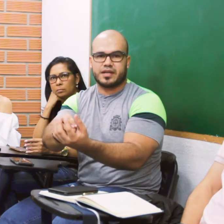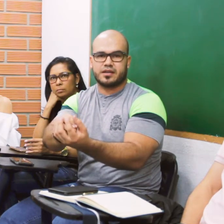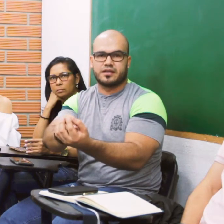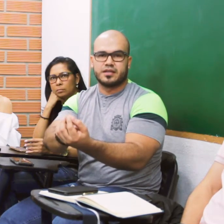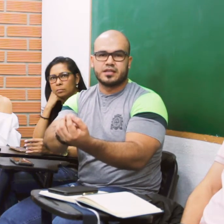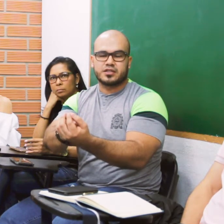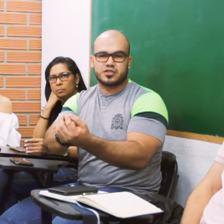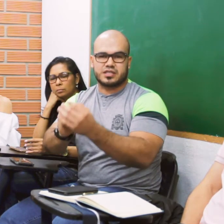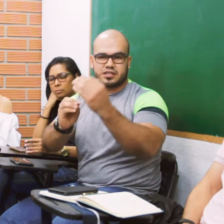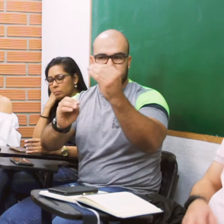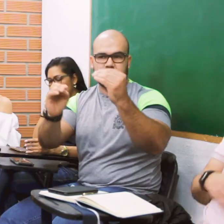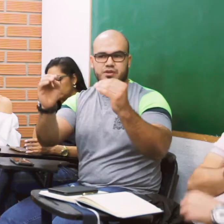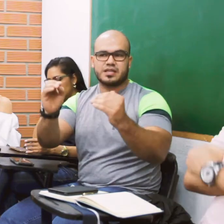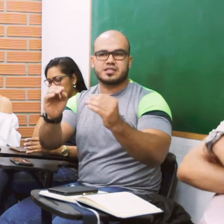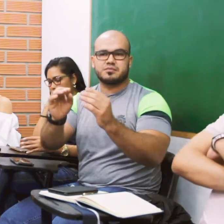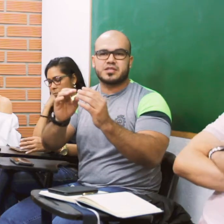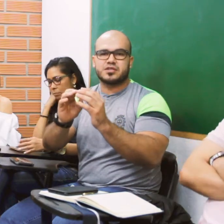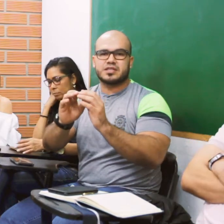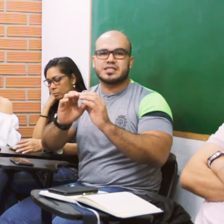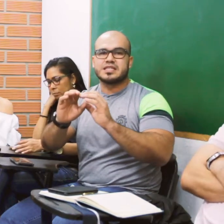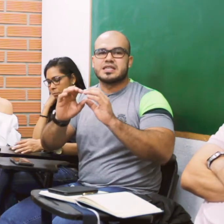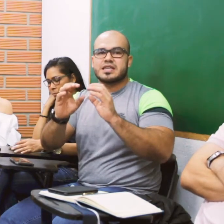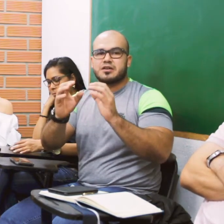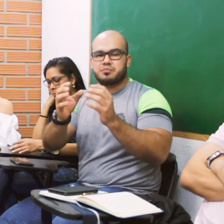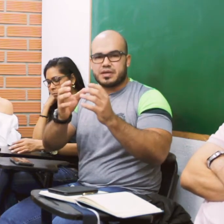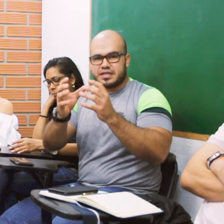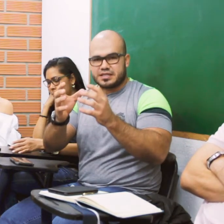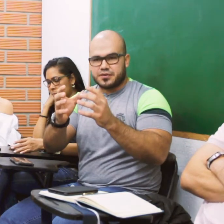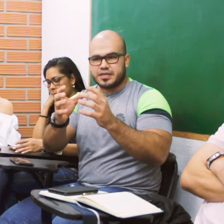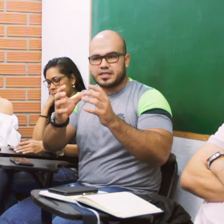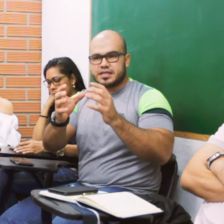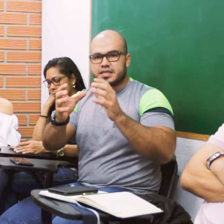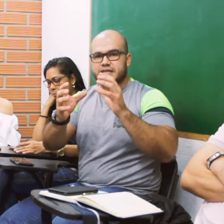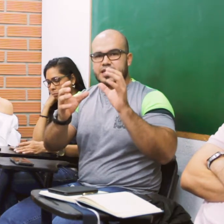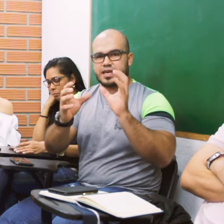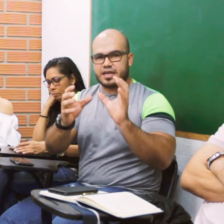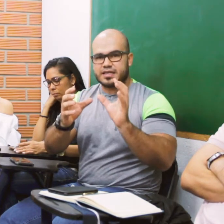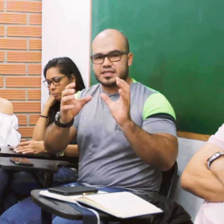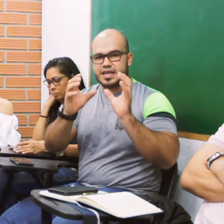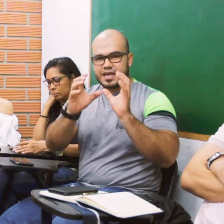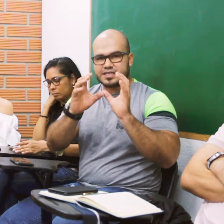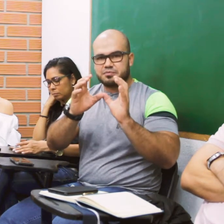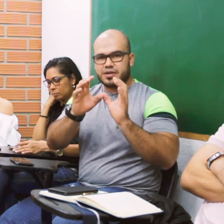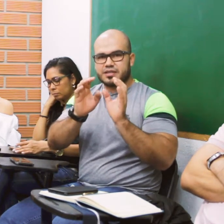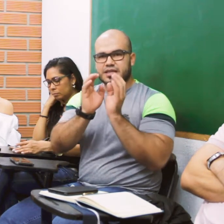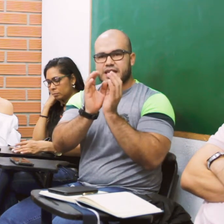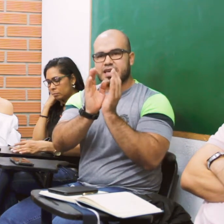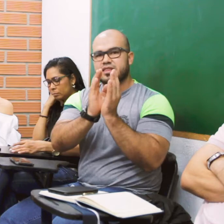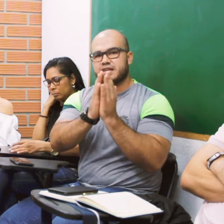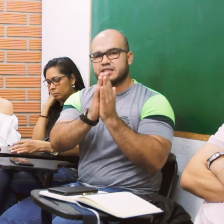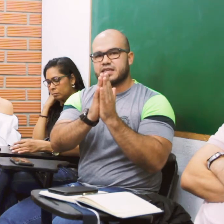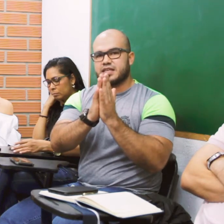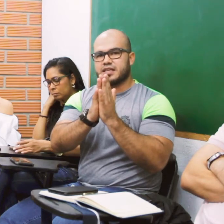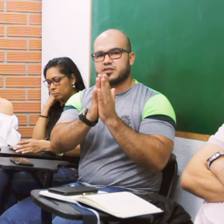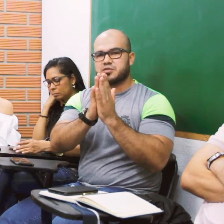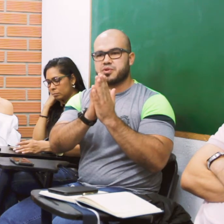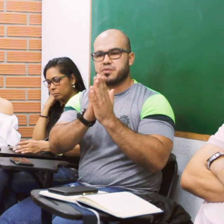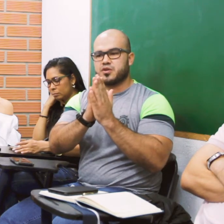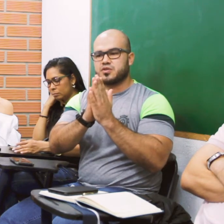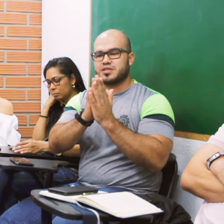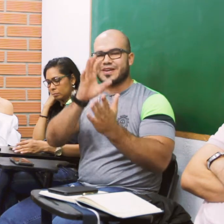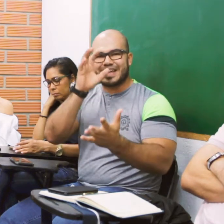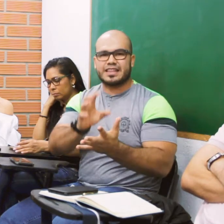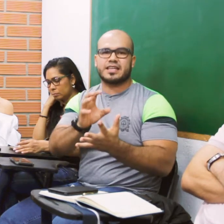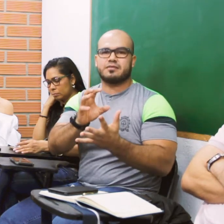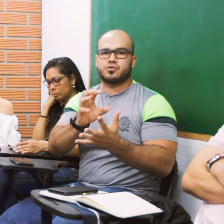otra manera. Entonces, de cada una de las dimensiones, ampliar y saber qué es, qué hace parte, qué entra en esa equidad. Entonces,